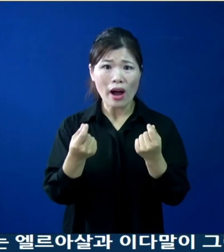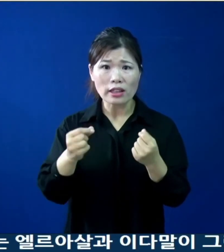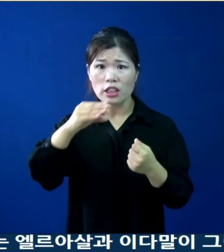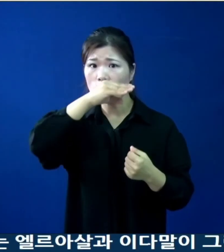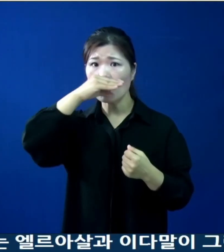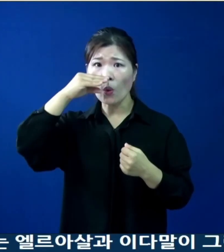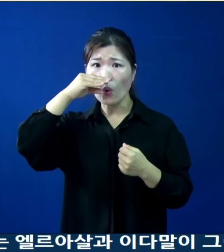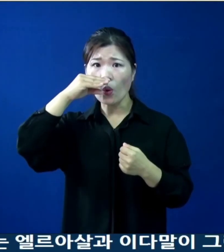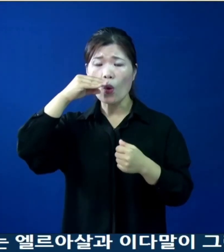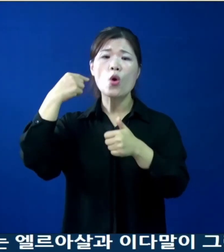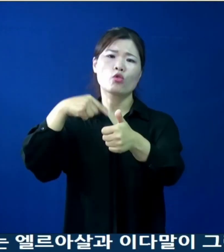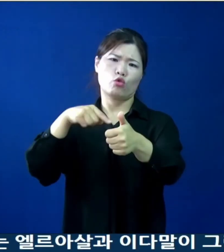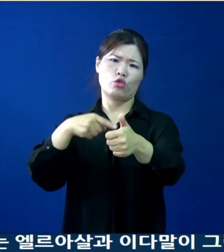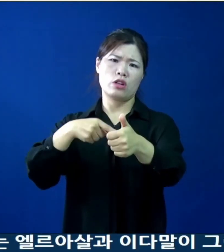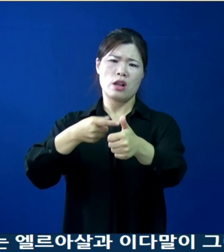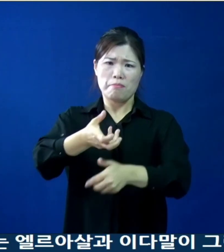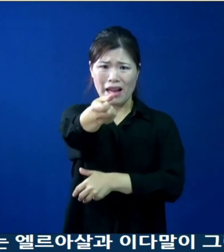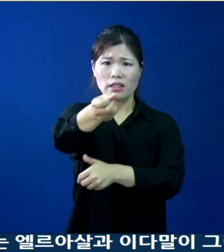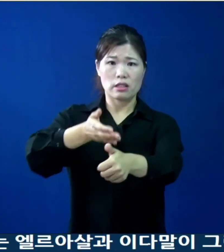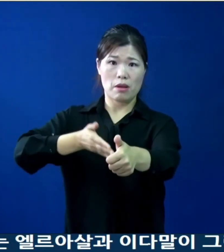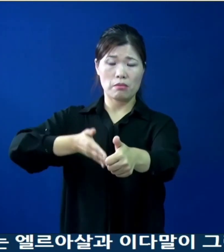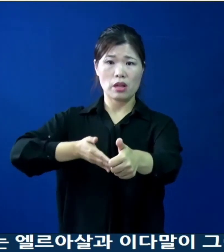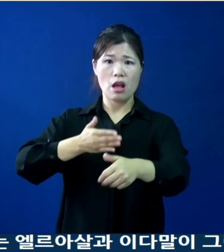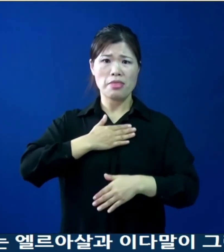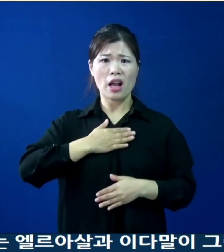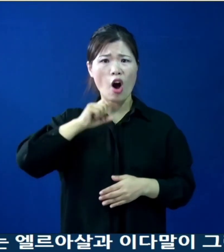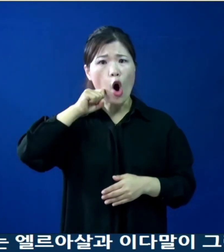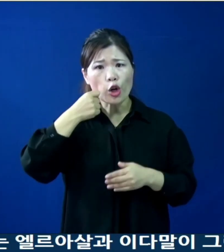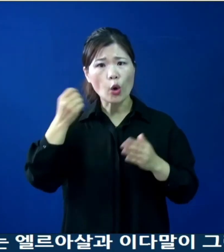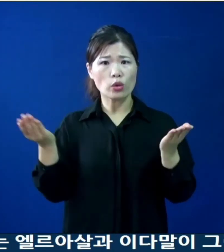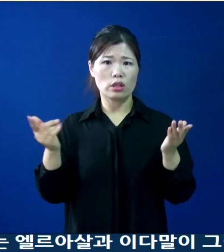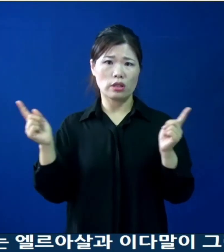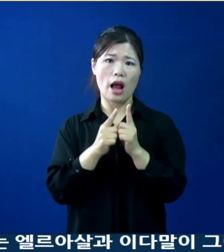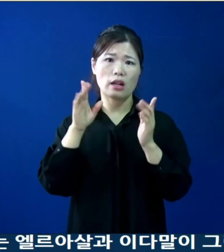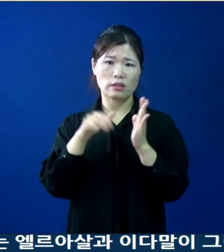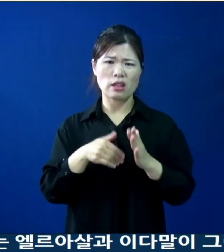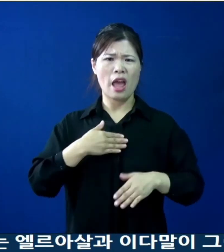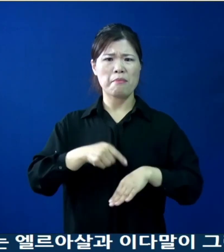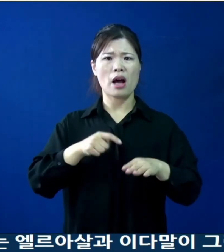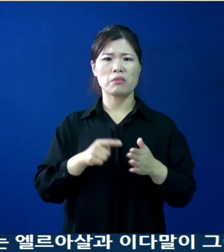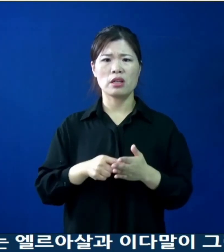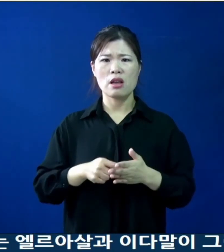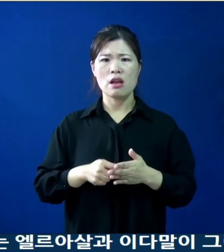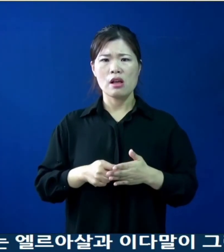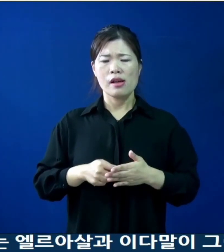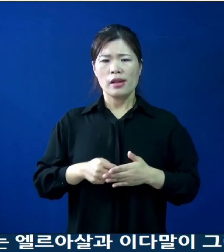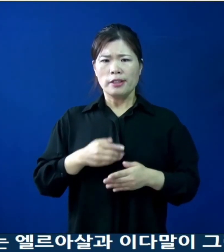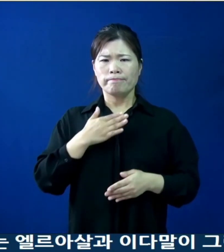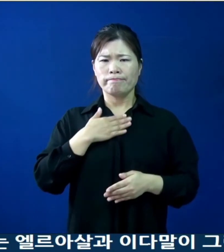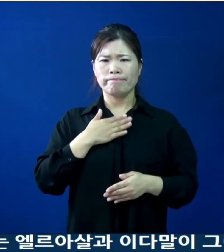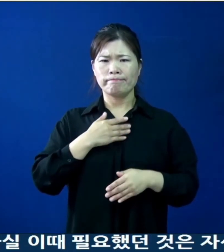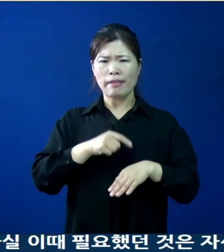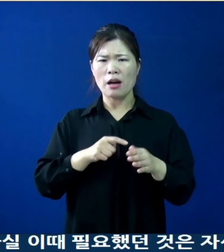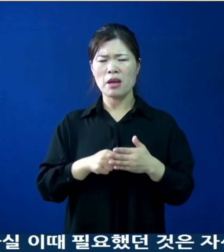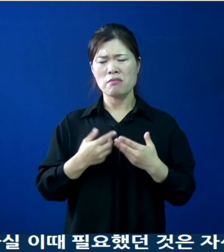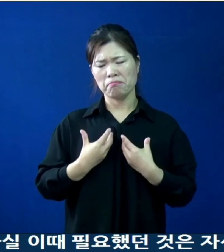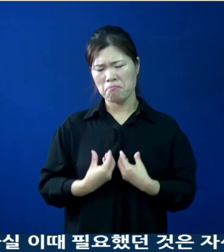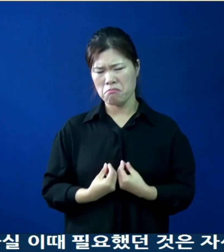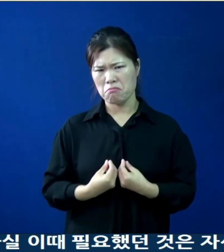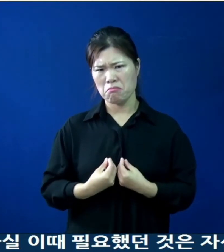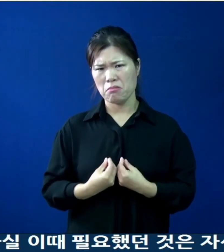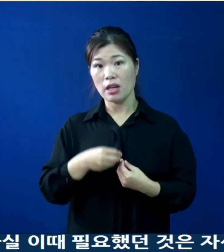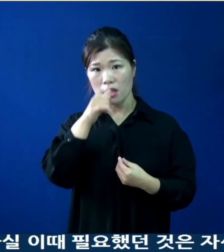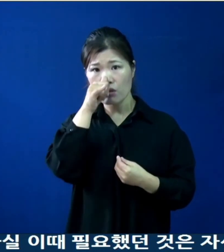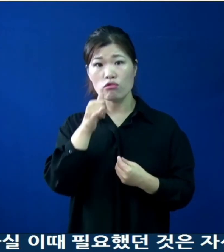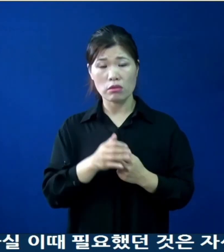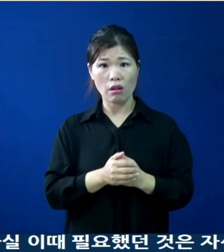있기를 바랍니다. 우리가 어려운 일을 당할 때 내 마음이 흐트러질 수 있습니다. 내 마음에 낙심이 좀 들 수 있습니다. 내